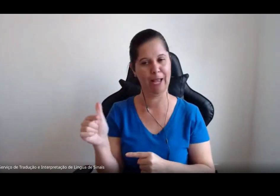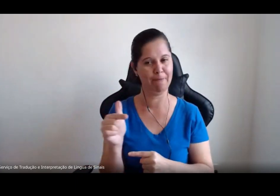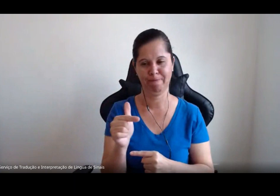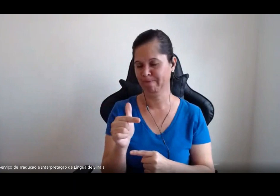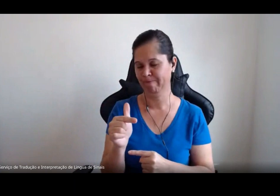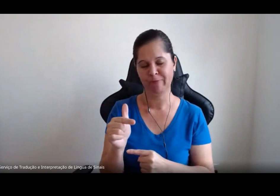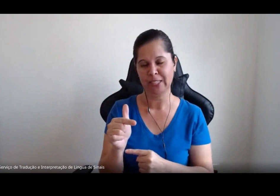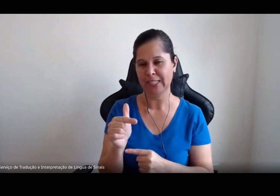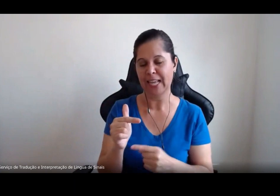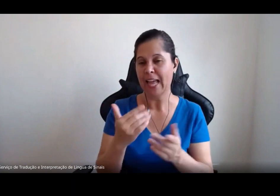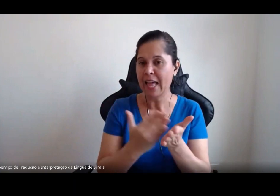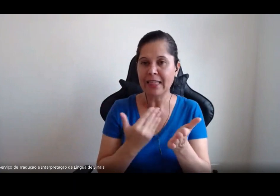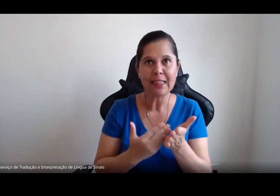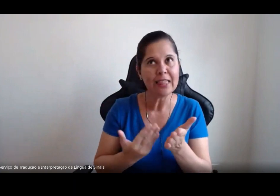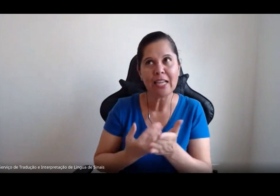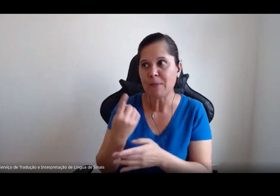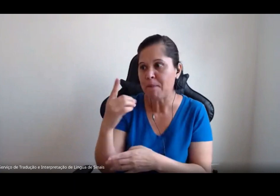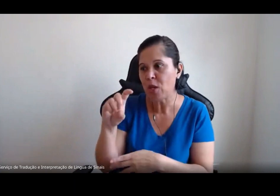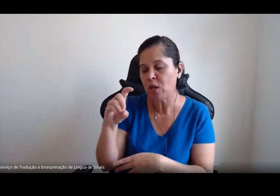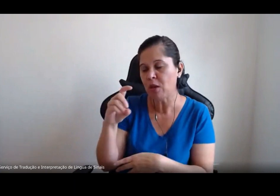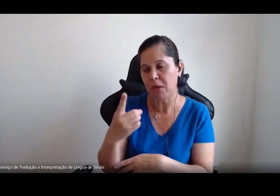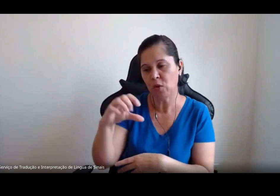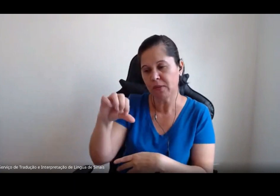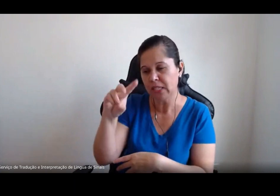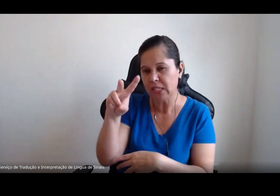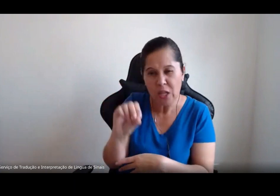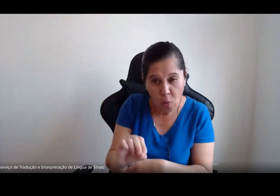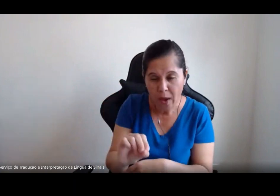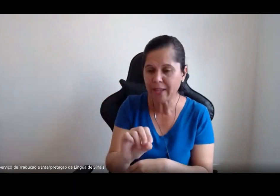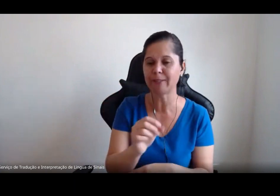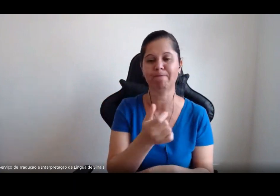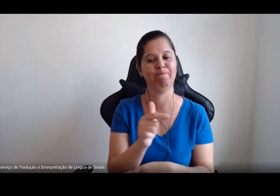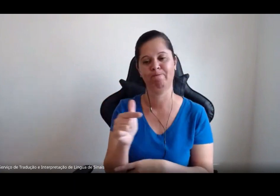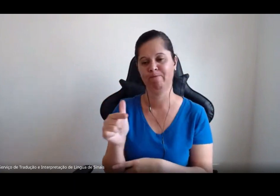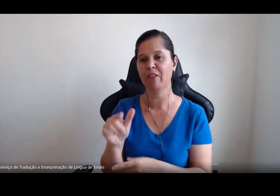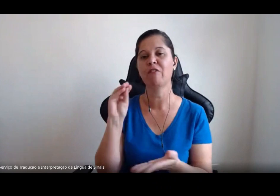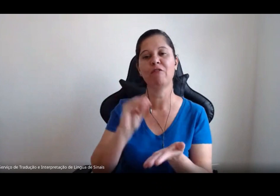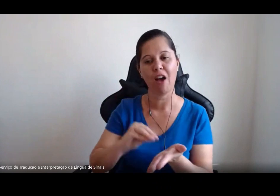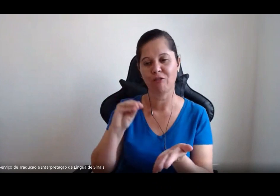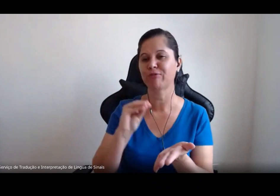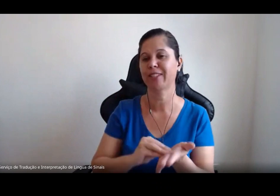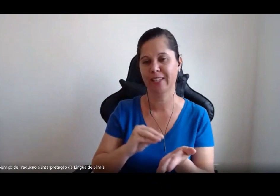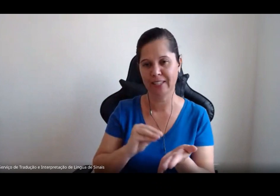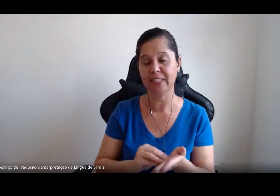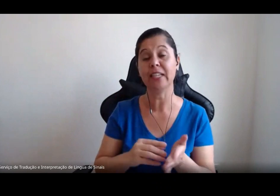textos que são desde os clássicos dos anos 50 até os textos mais contemporâneos e que trazem